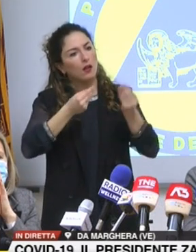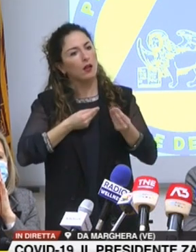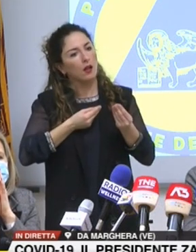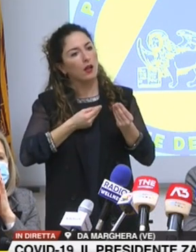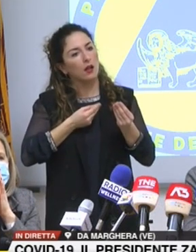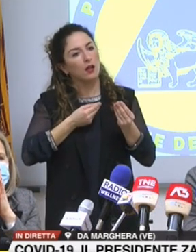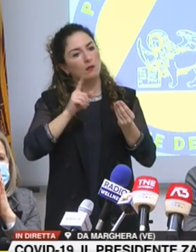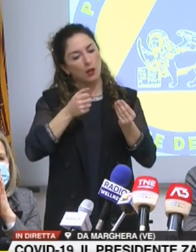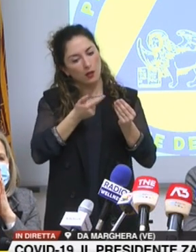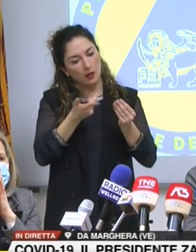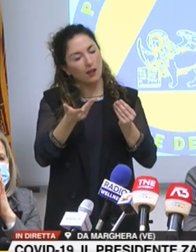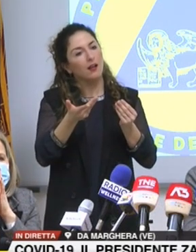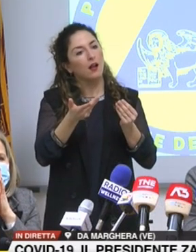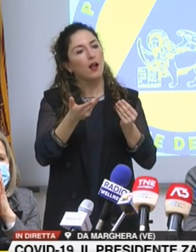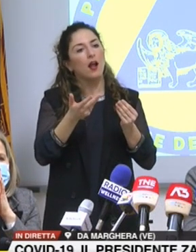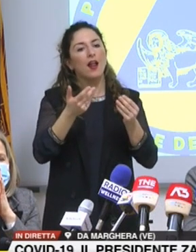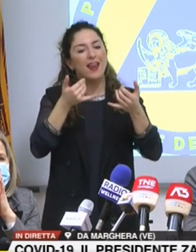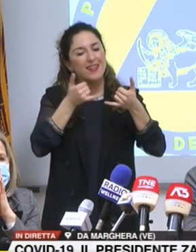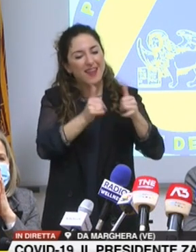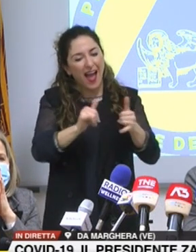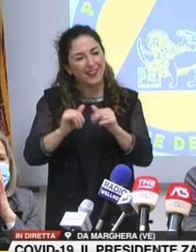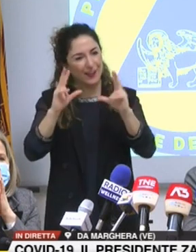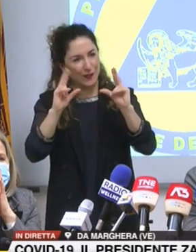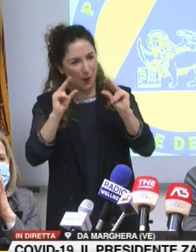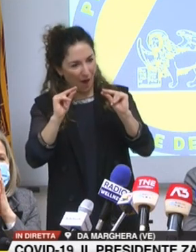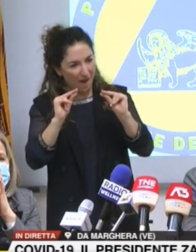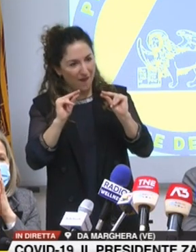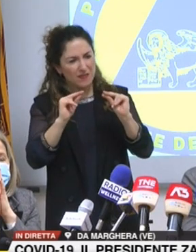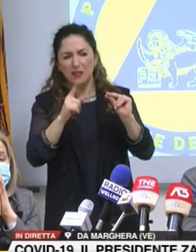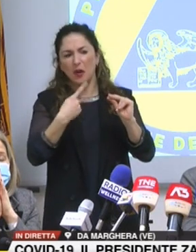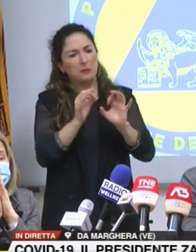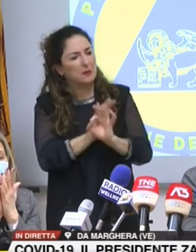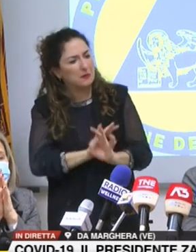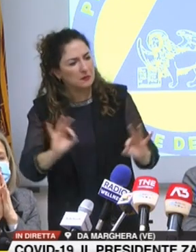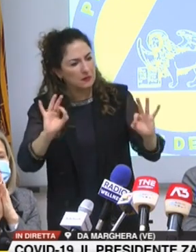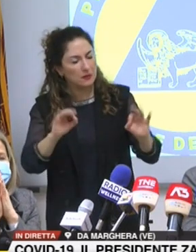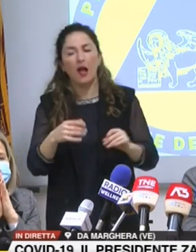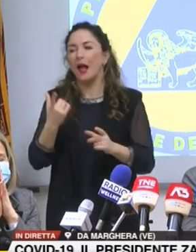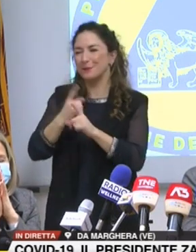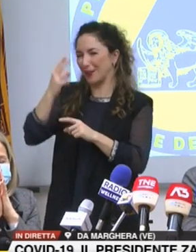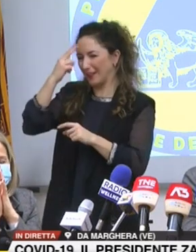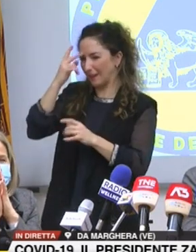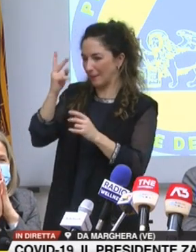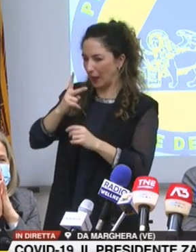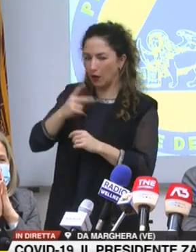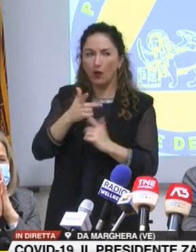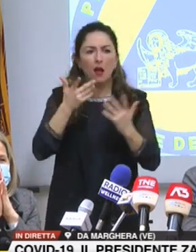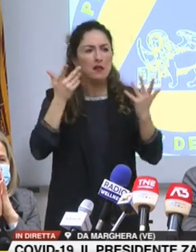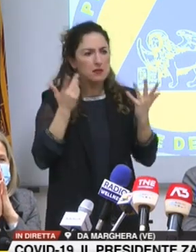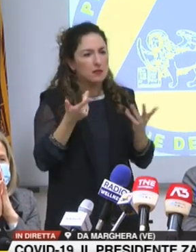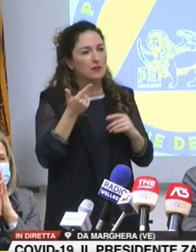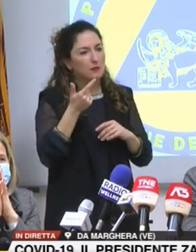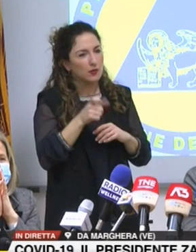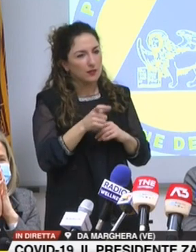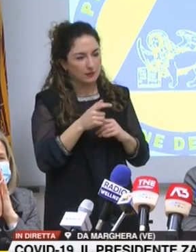nel bollettino i nuovi nati. Poi non l'ha più fatto. No, sì, bisogna che ci ricordiamo. No, ma non vorrei, perché siccome invece